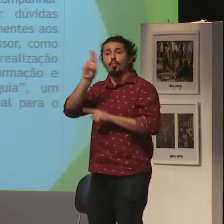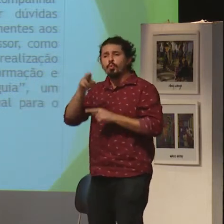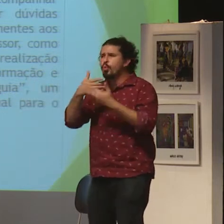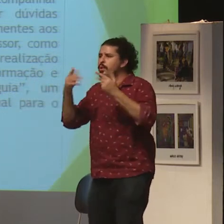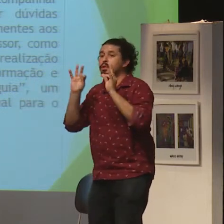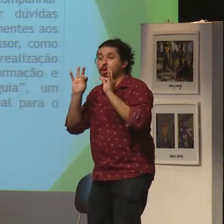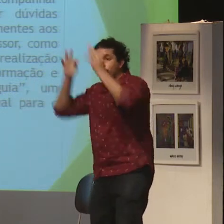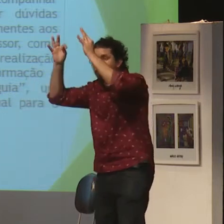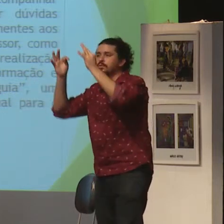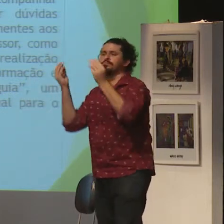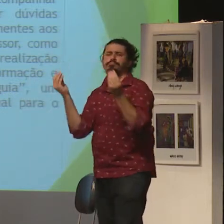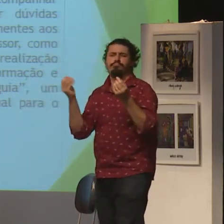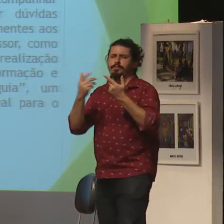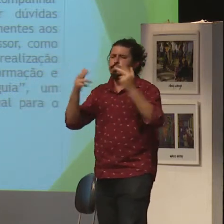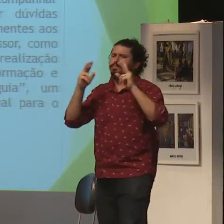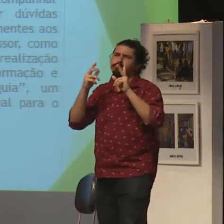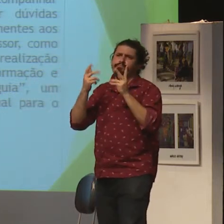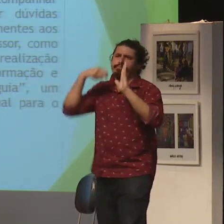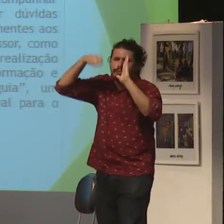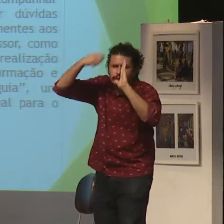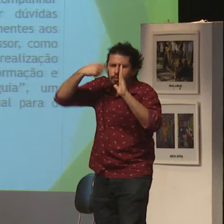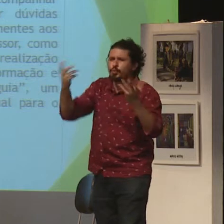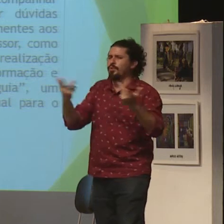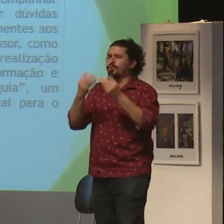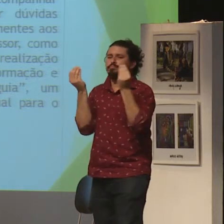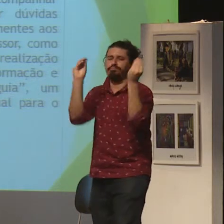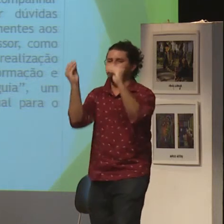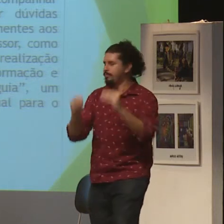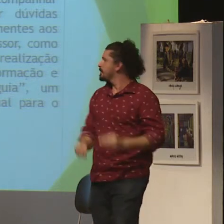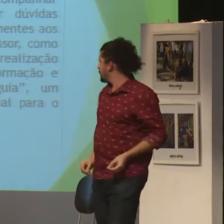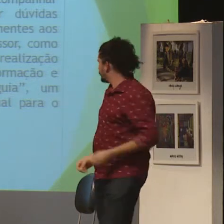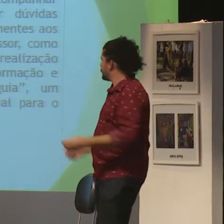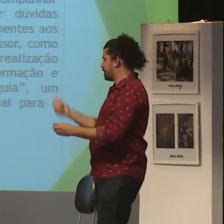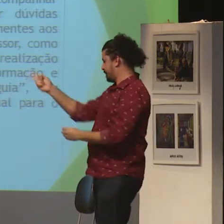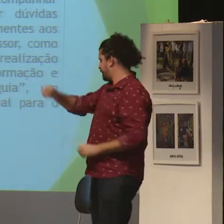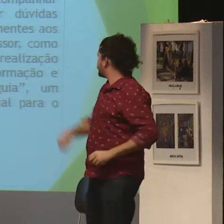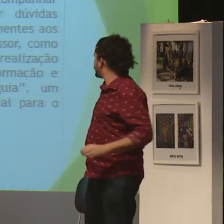parte motivacional mesmo. A questão tecnológica, o vídeo, vai estar tudo colocado lá.